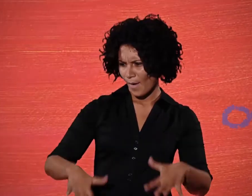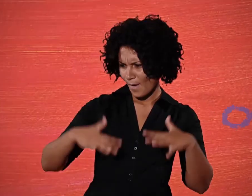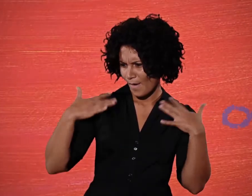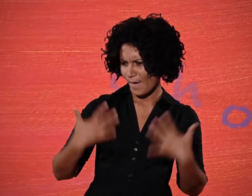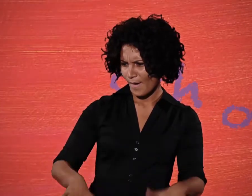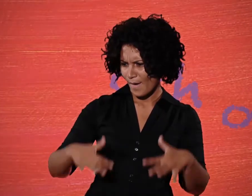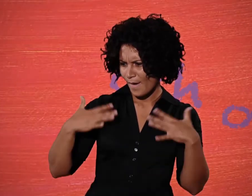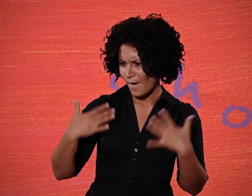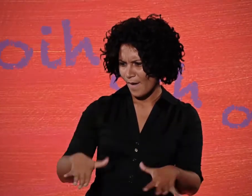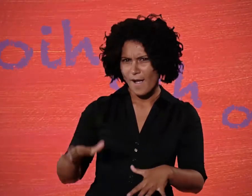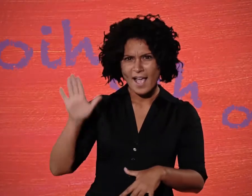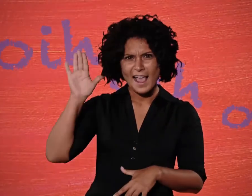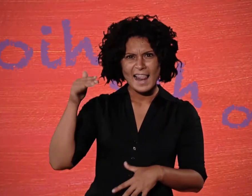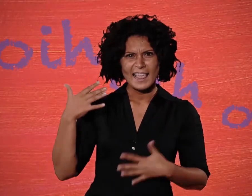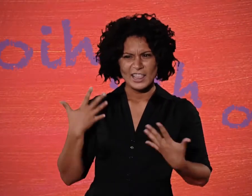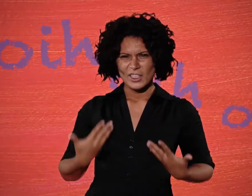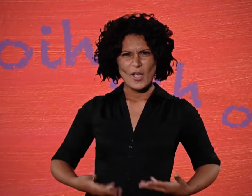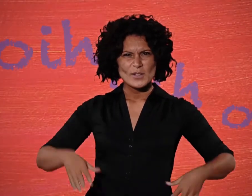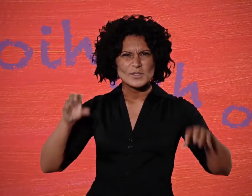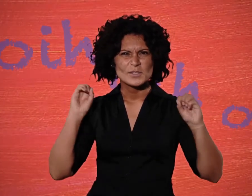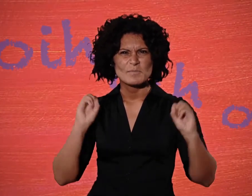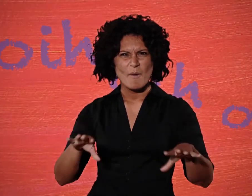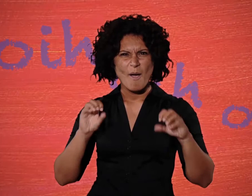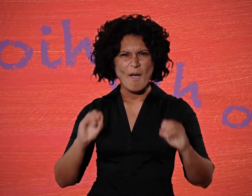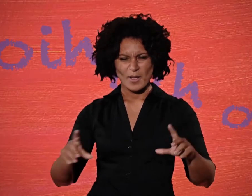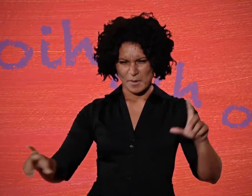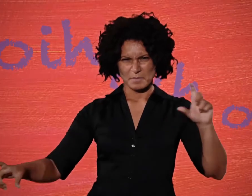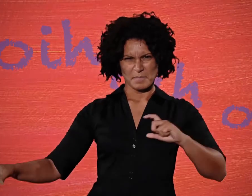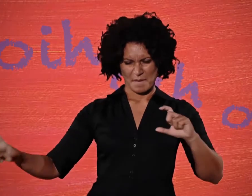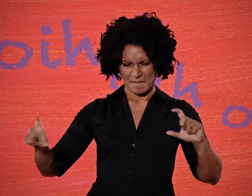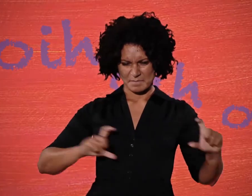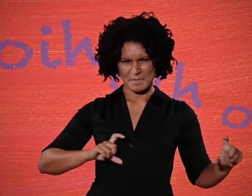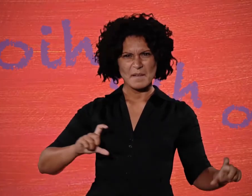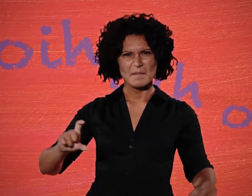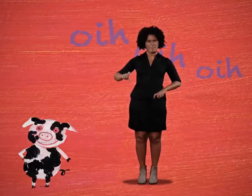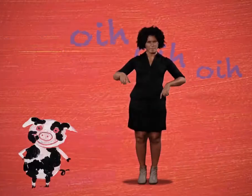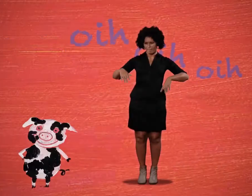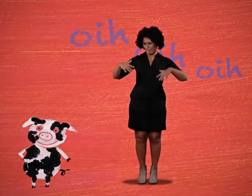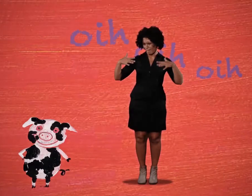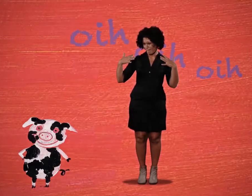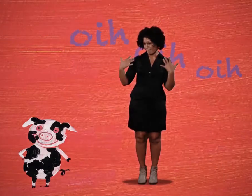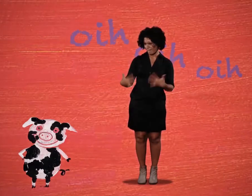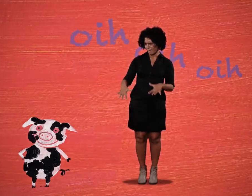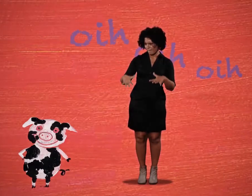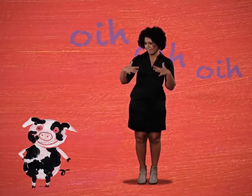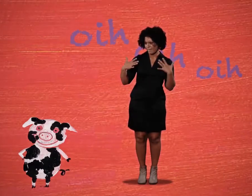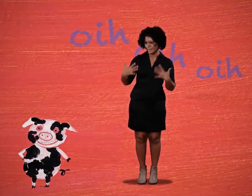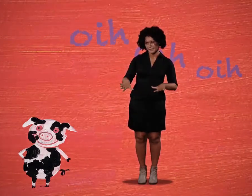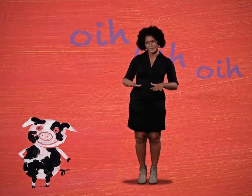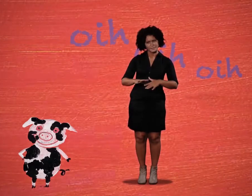Oi, oi, oi! Lindo Porcello è tutto sporco, tutto inzaccherato.